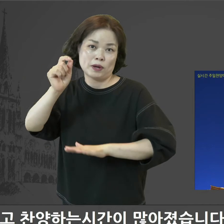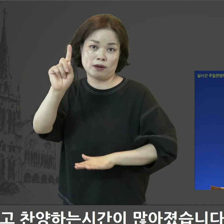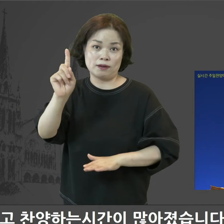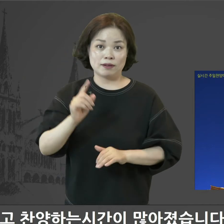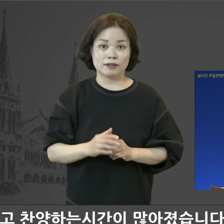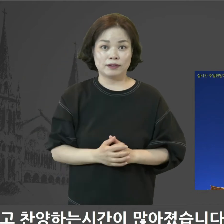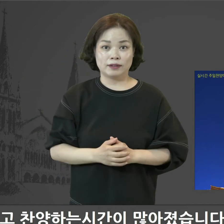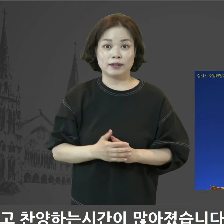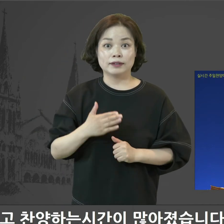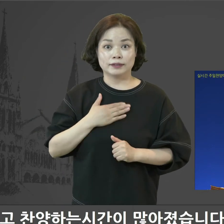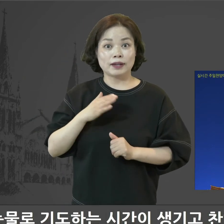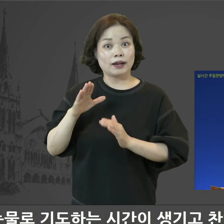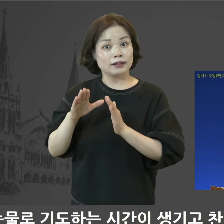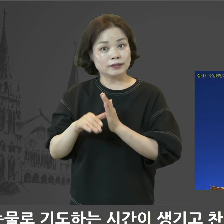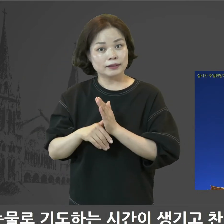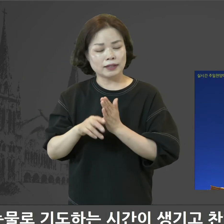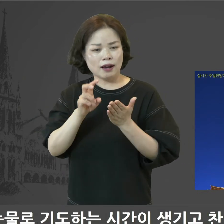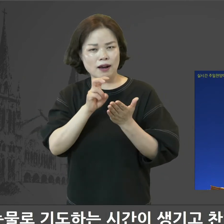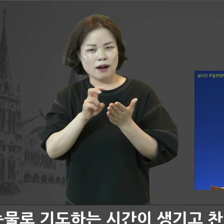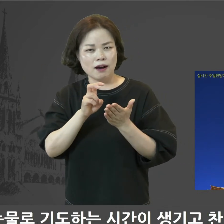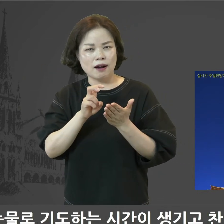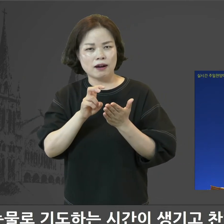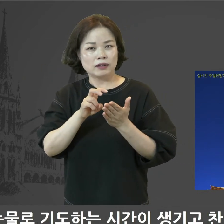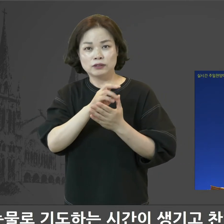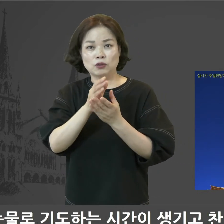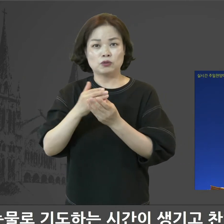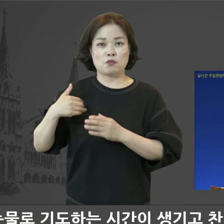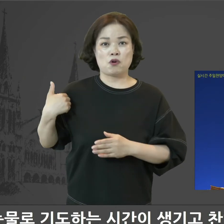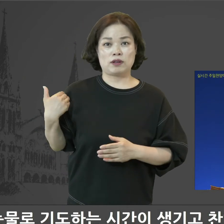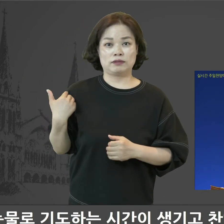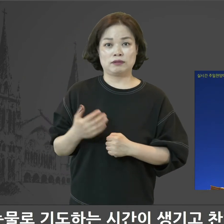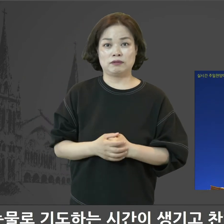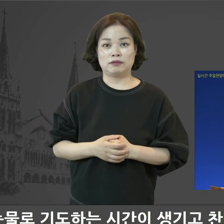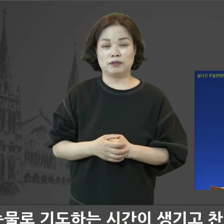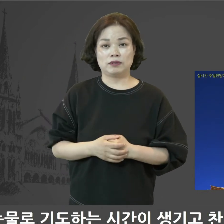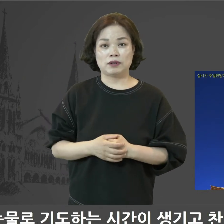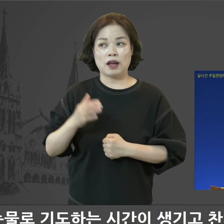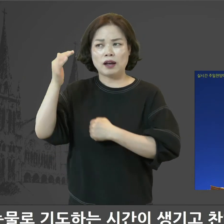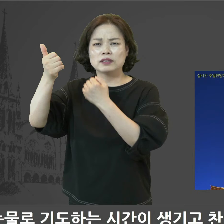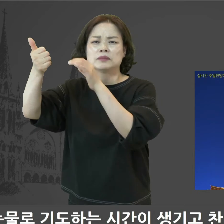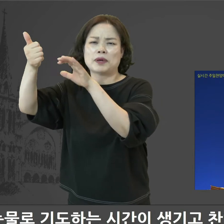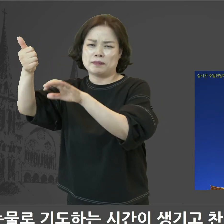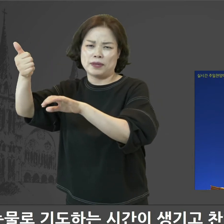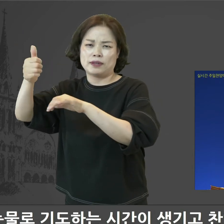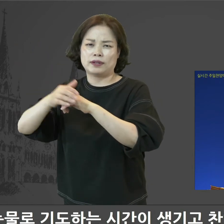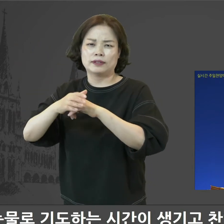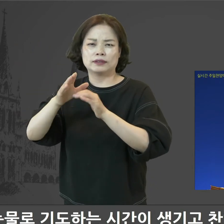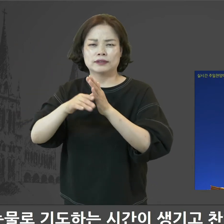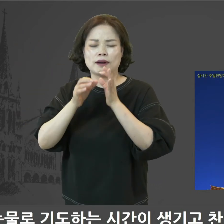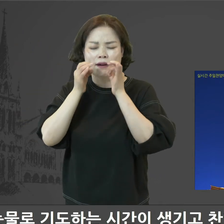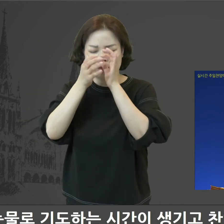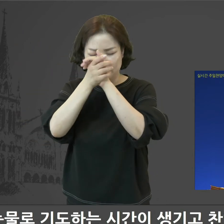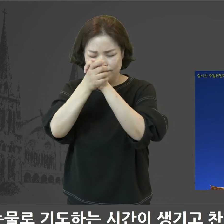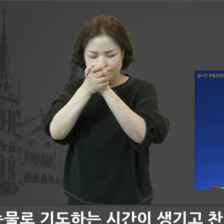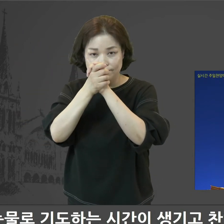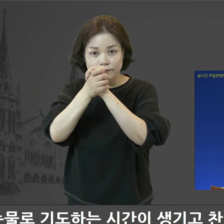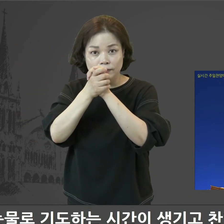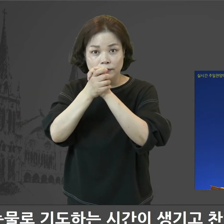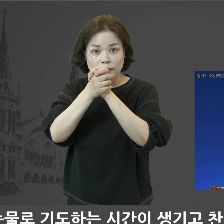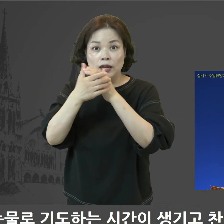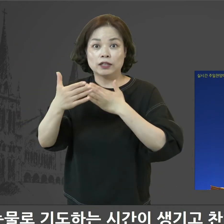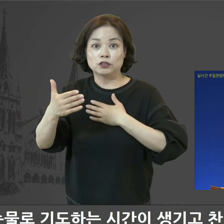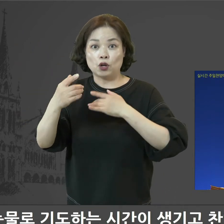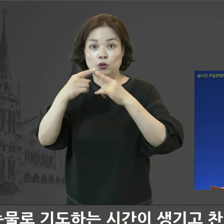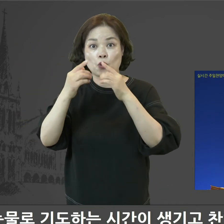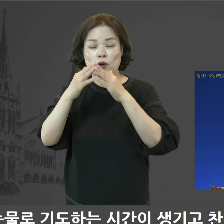있었는데, 제가 그때는 음악을 정말 전혀 할 줄을 몰랐었습니다. 제가 하나님 앞에 그때 간절히 기도했어요.